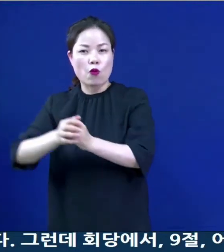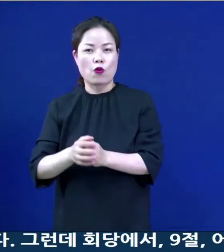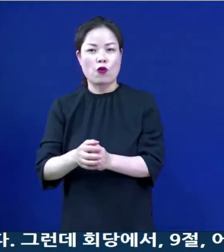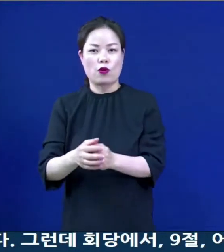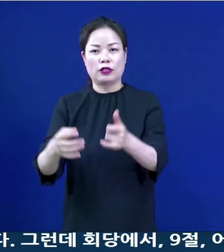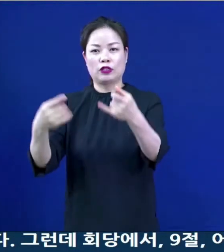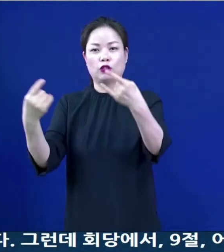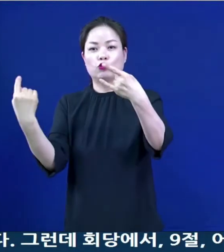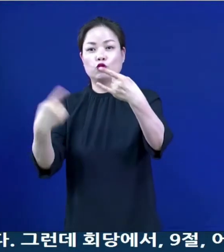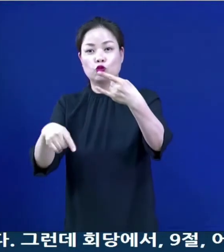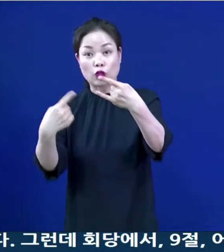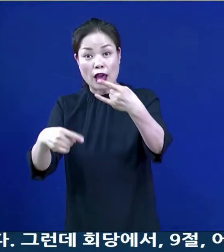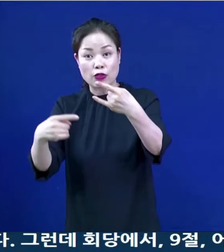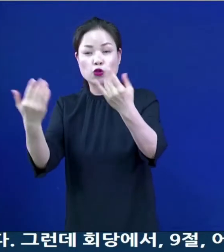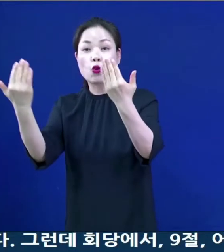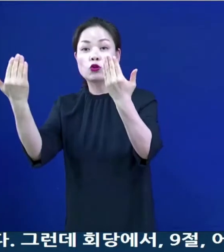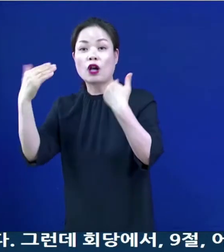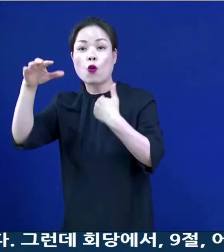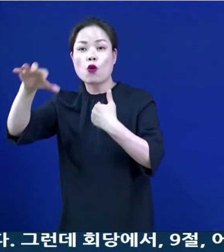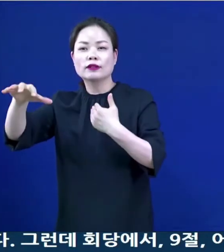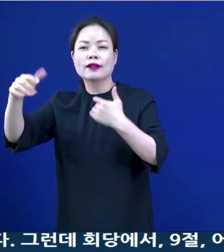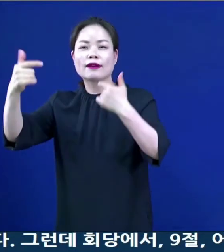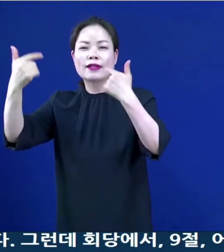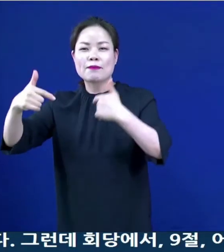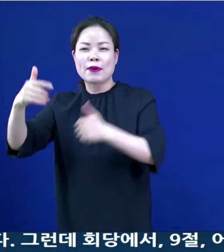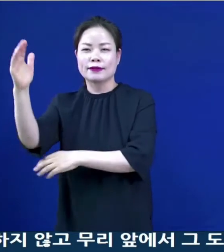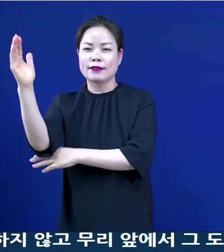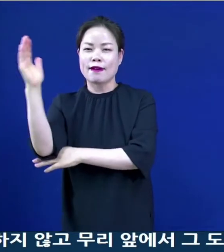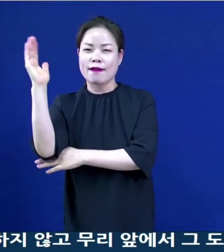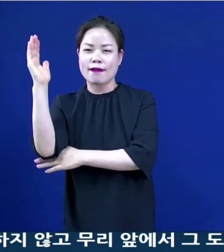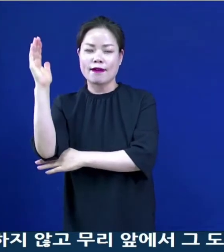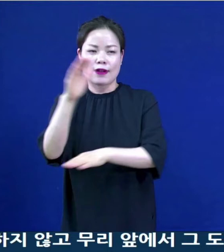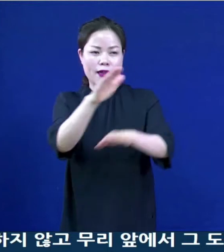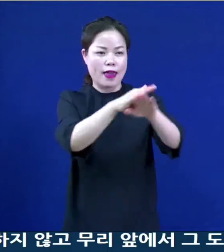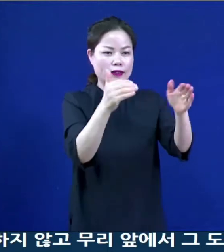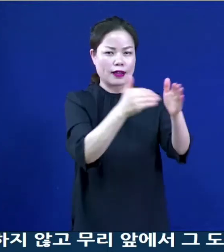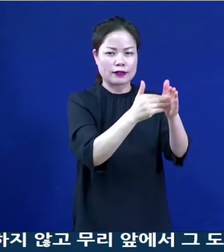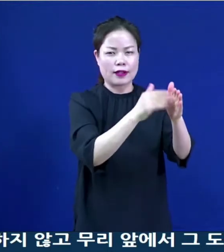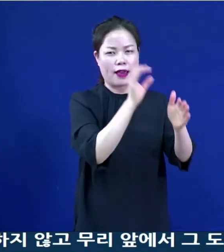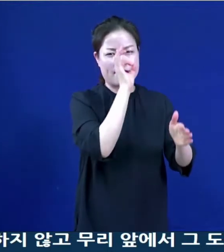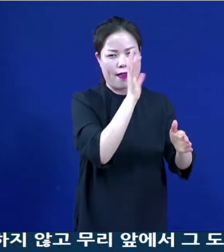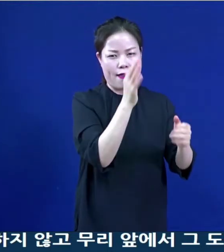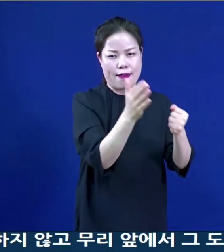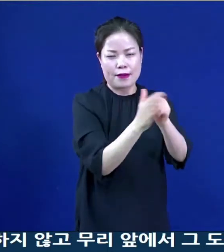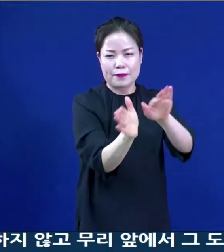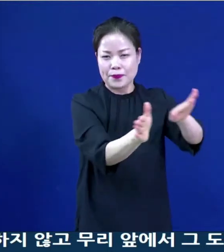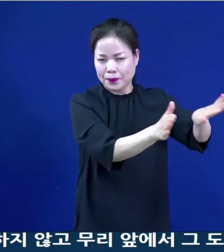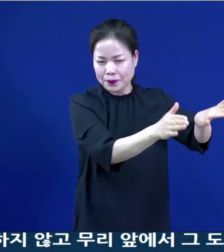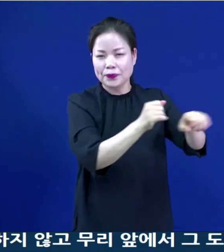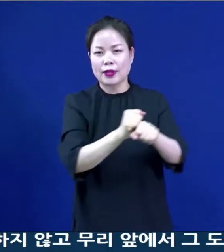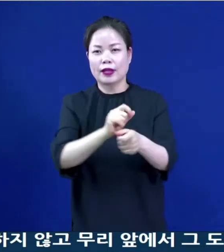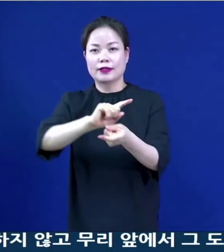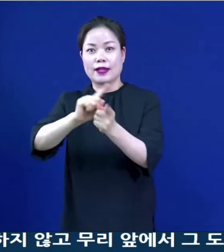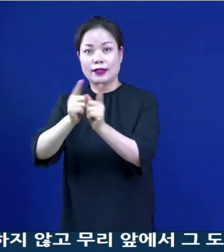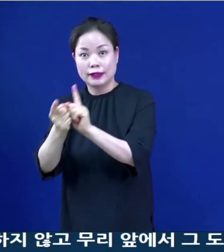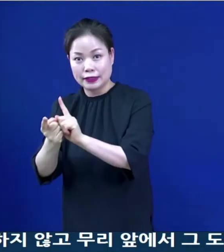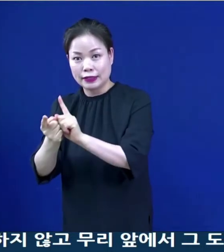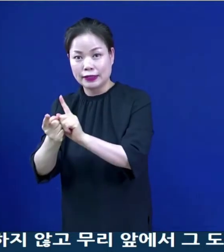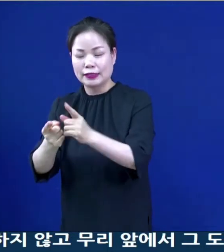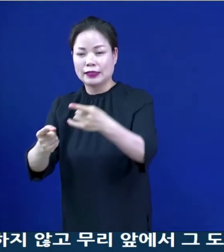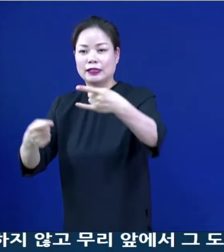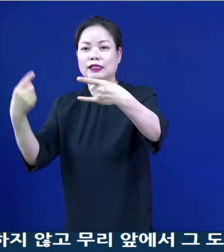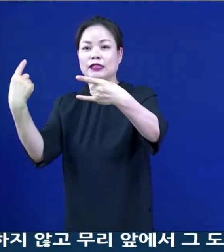두란노 서원에서 날마다 강론하니라. 회당 사역이 막히자 그것에 대안으로